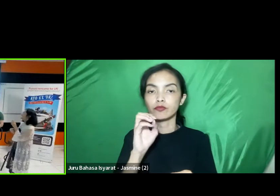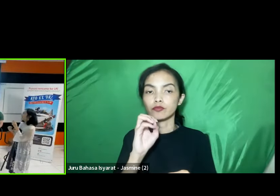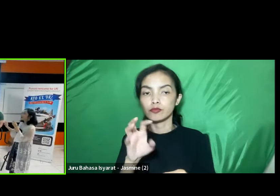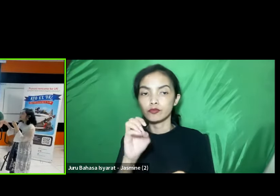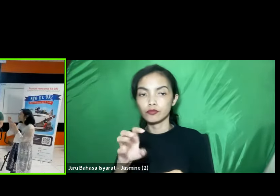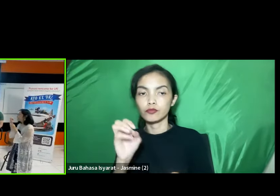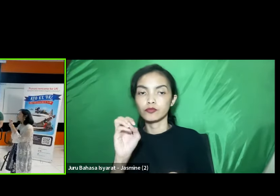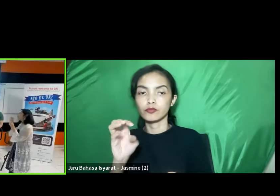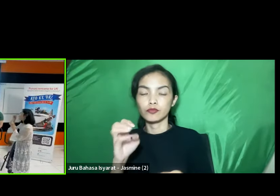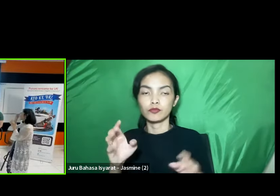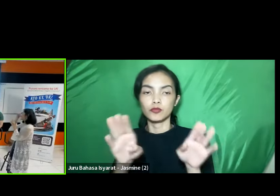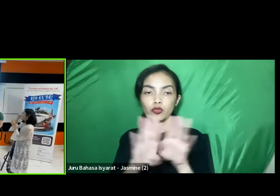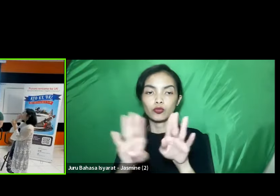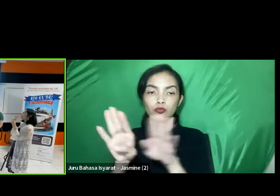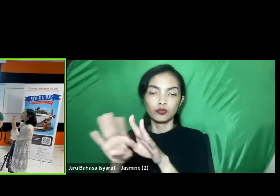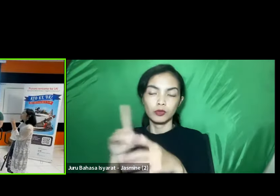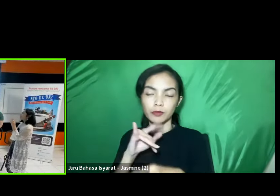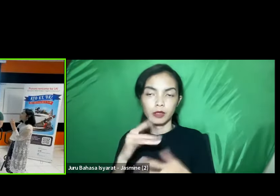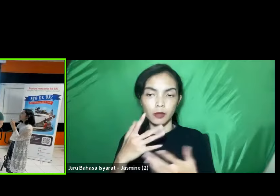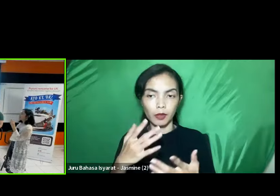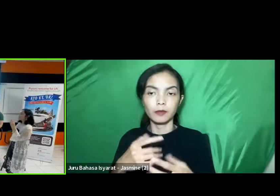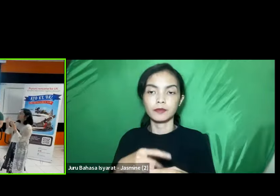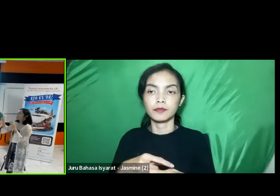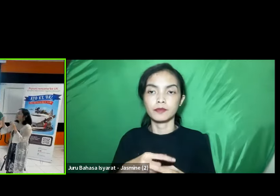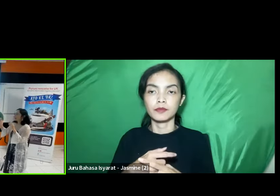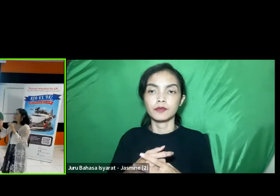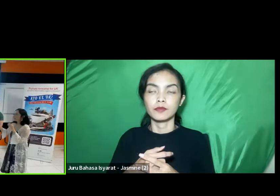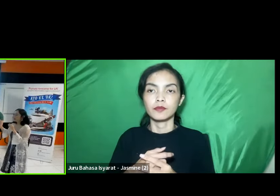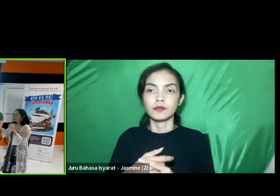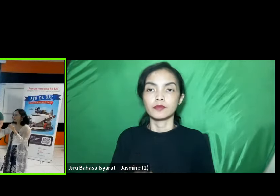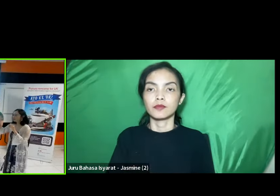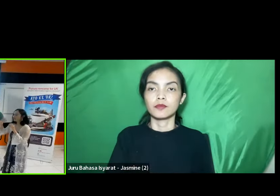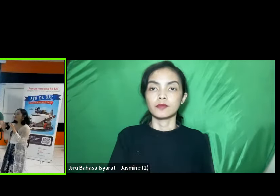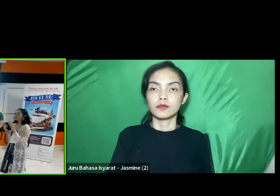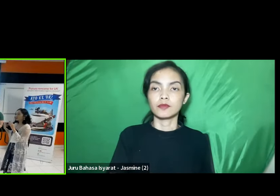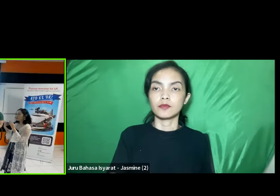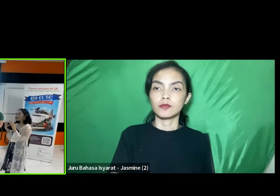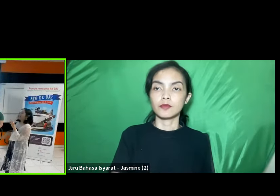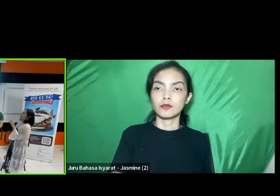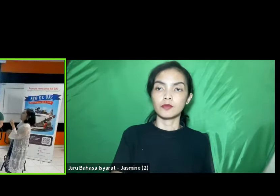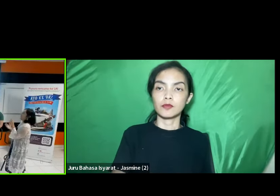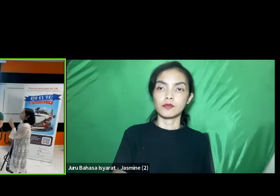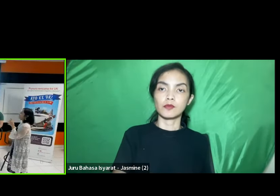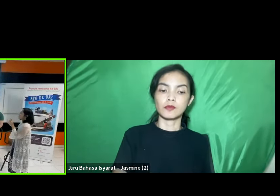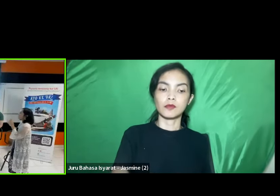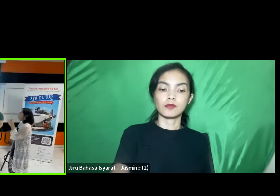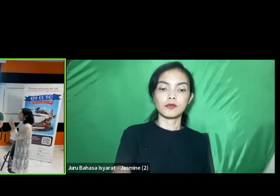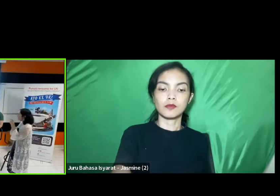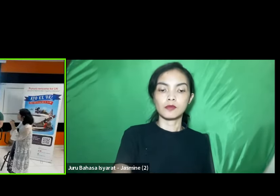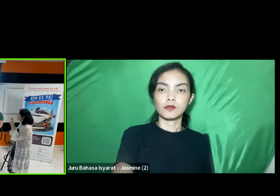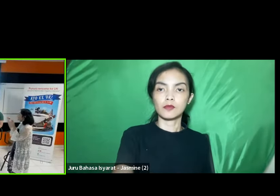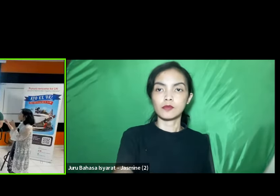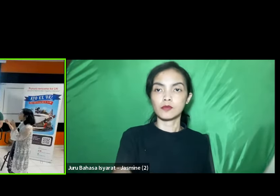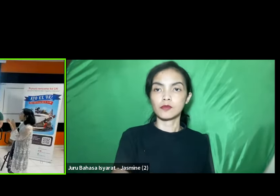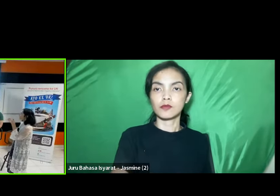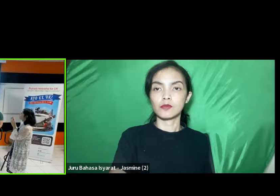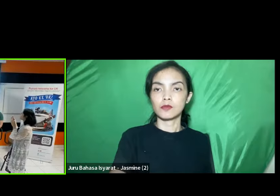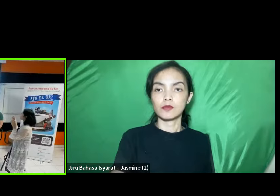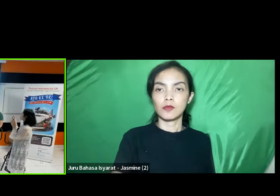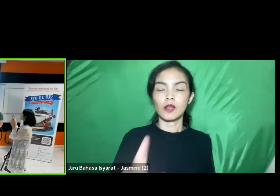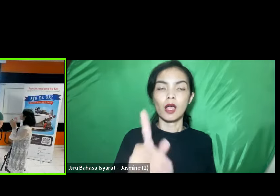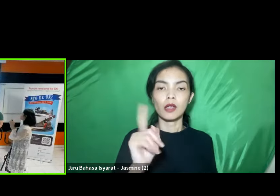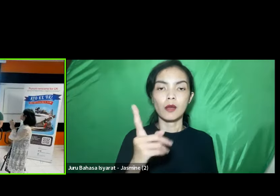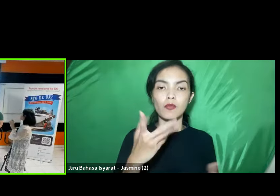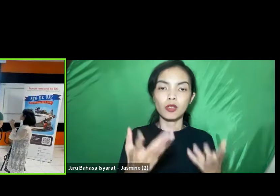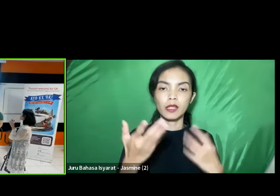eh apa aja mungkin kayak ini nih Kenapa gue dapating menurut gue gitu ya atau sesuatu kayak